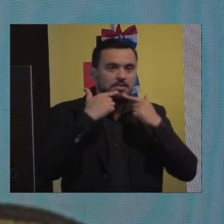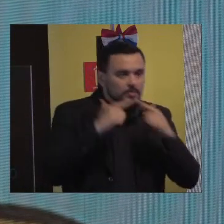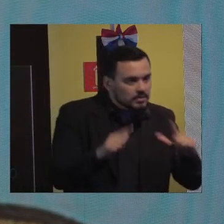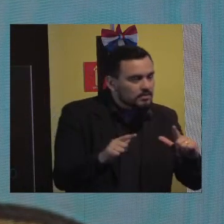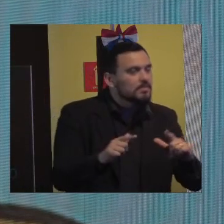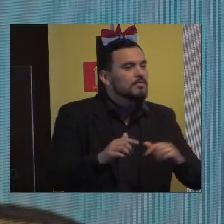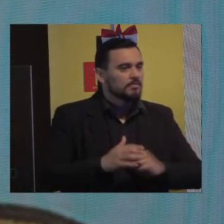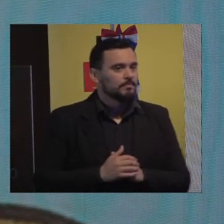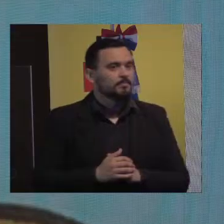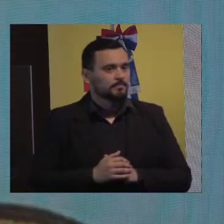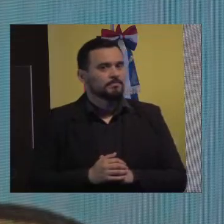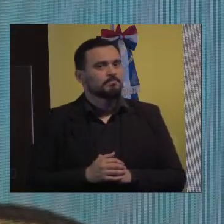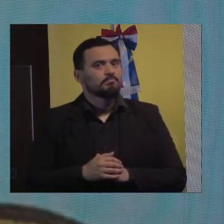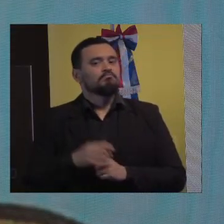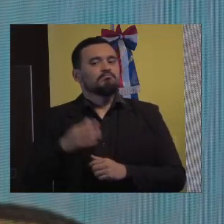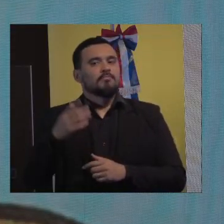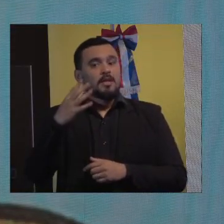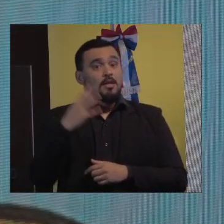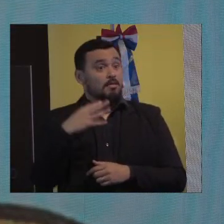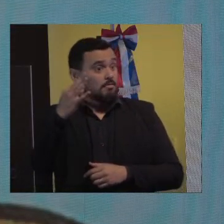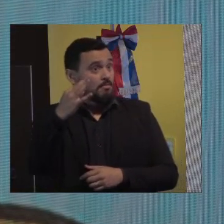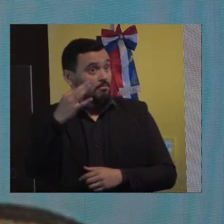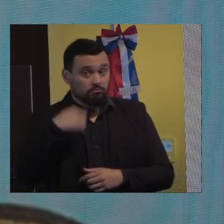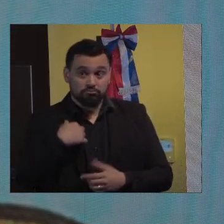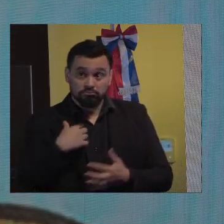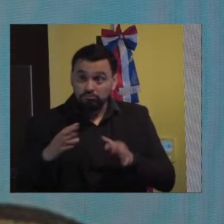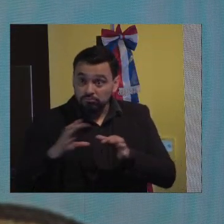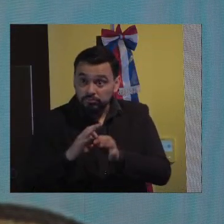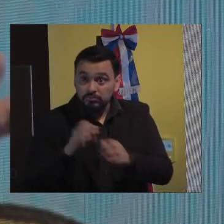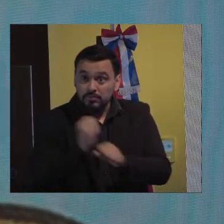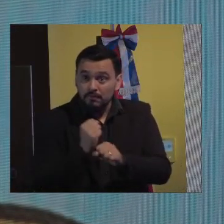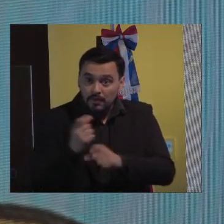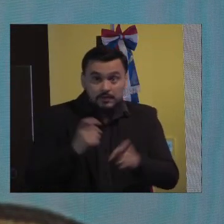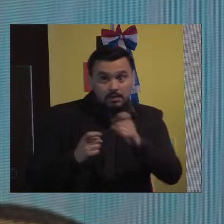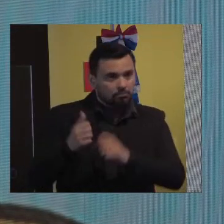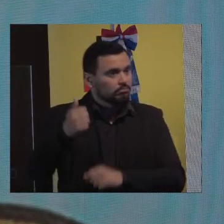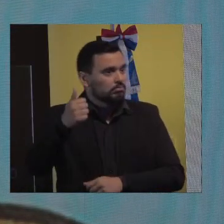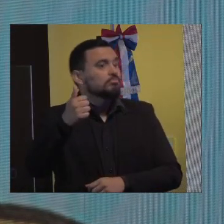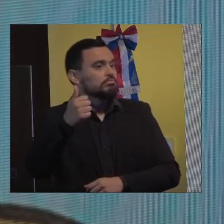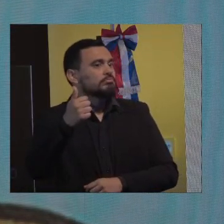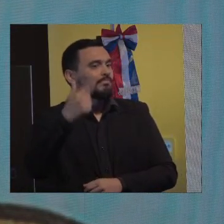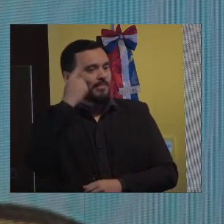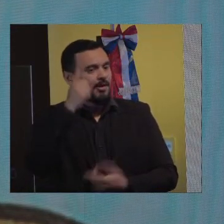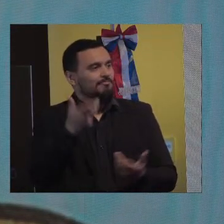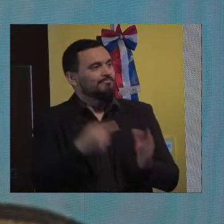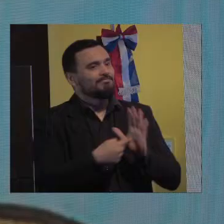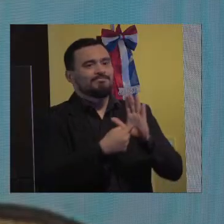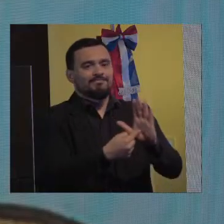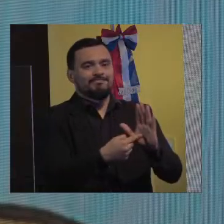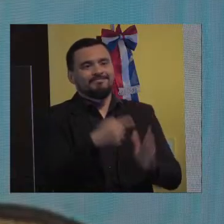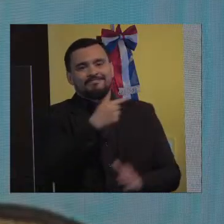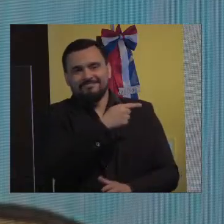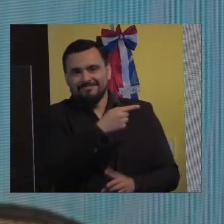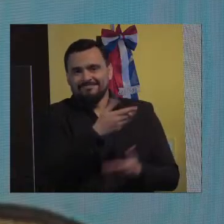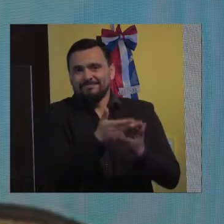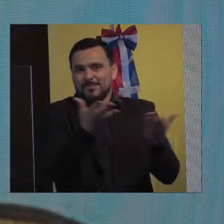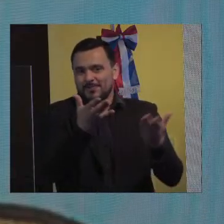Lingüísticas, por habernos elegido como socios estratégicos para presentar esta obra.